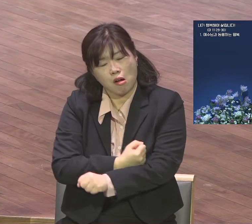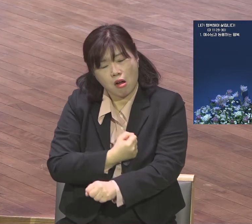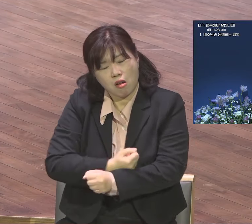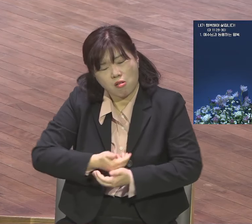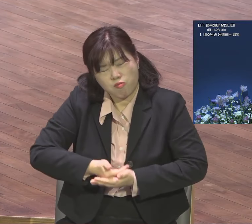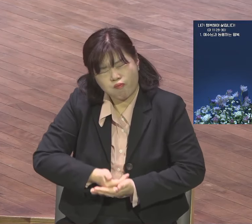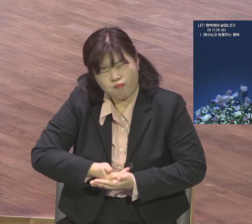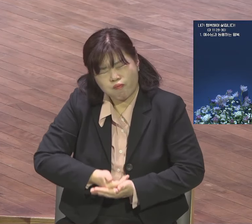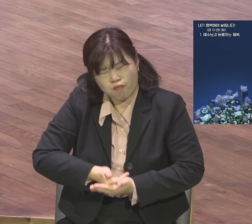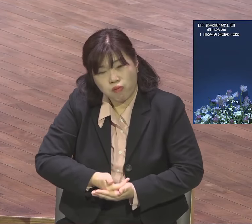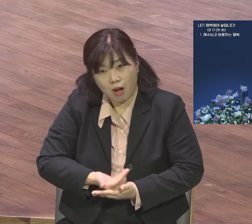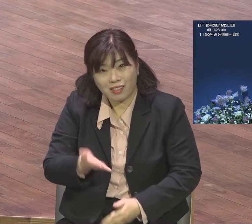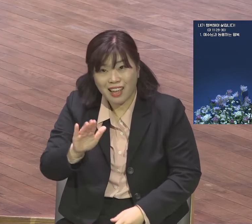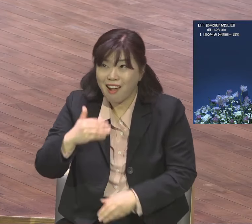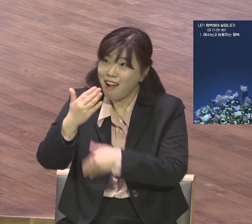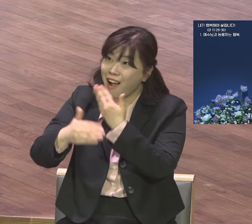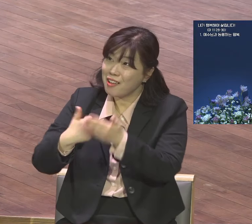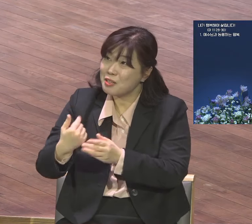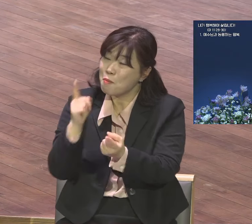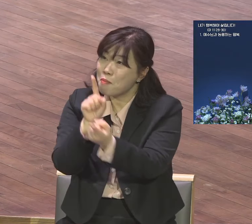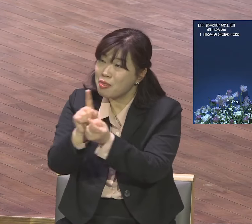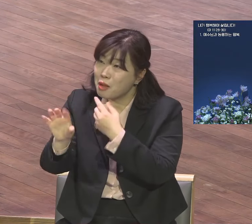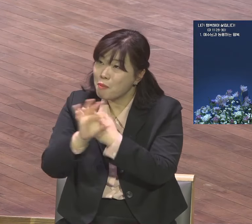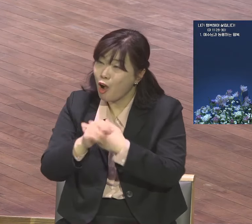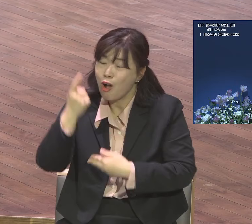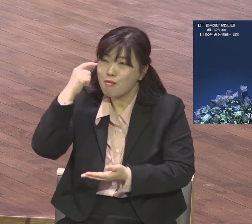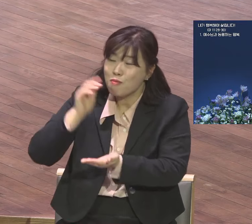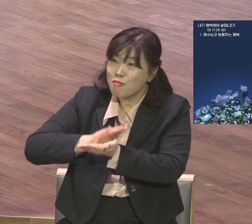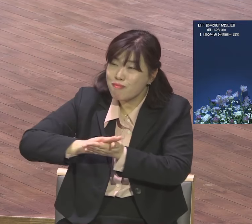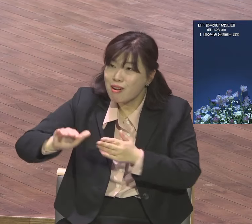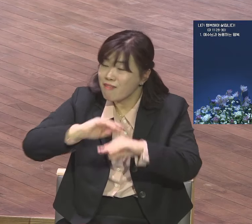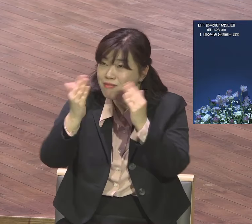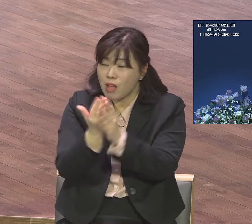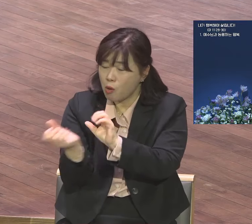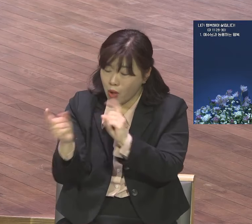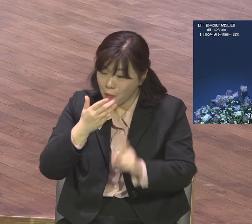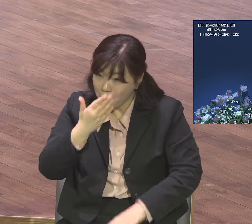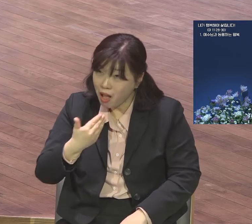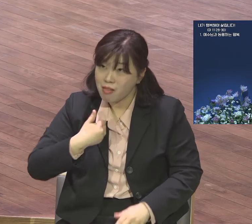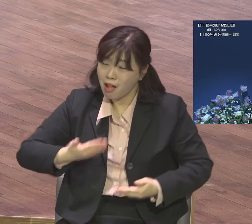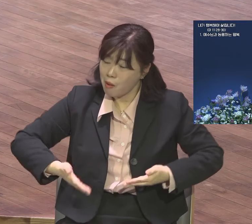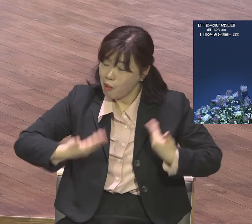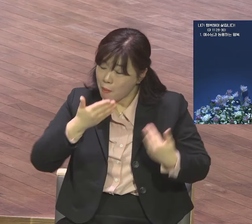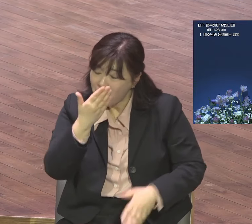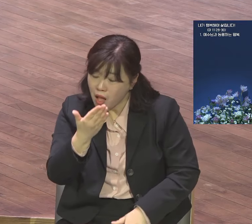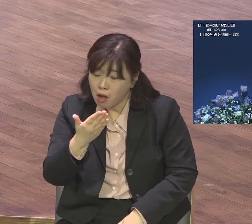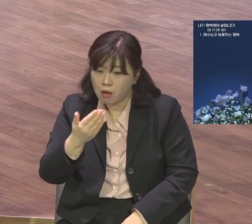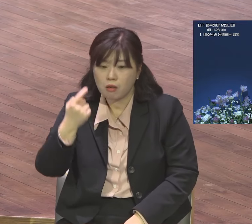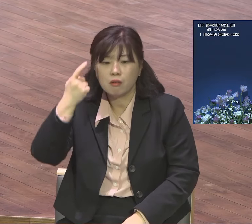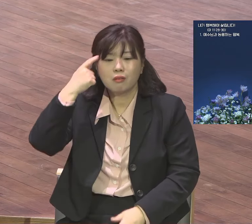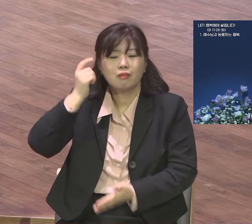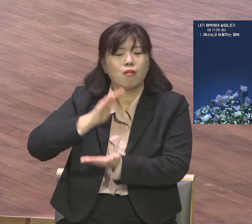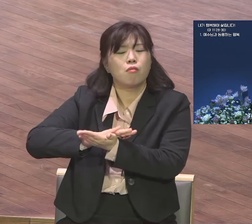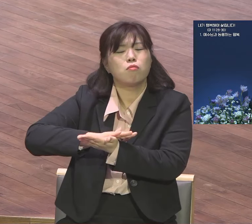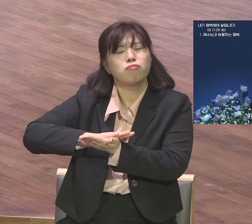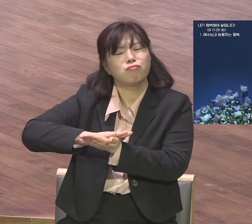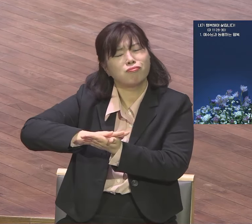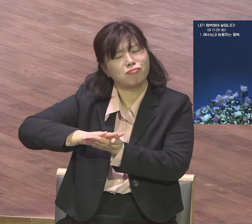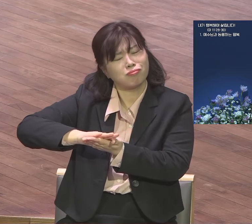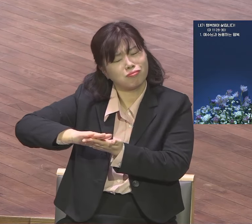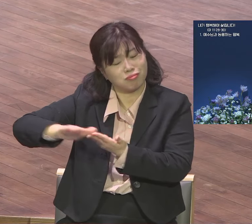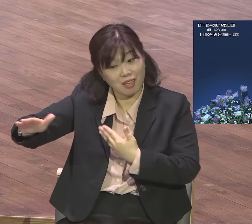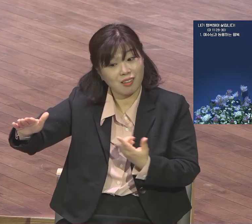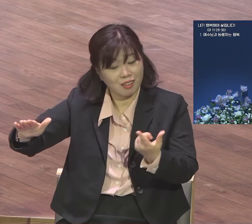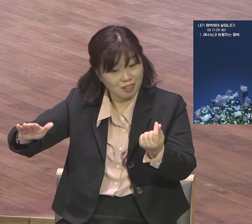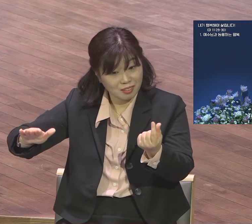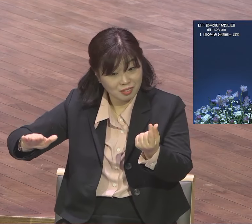저만 그럽니까? 아니잖아요. 여러분들도 이 말씀을 들을 때 얼마나